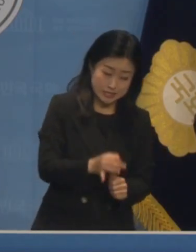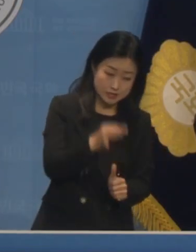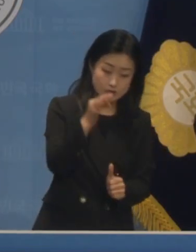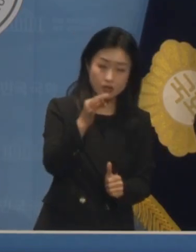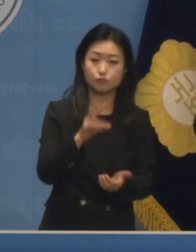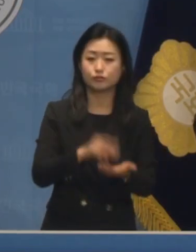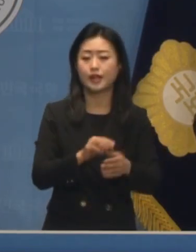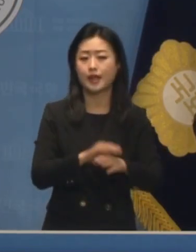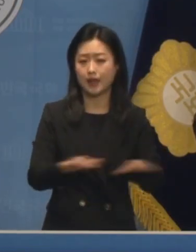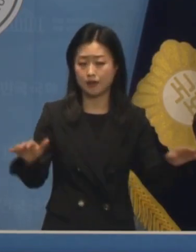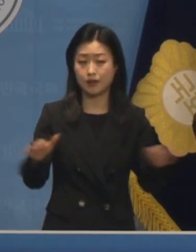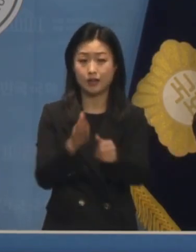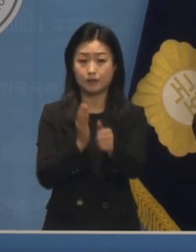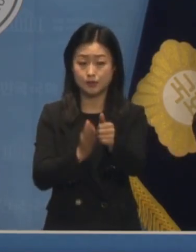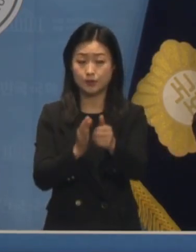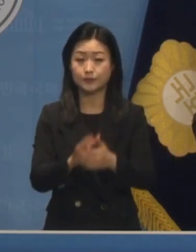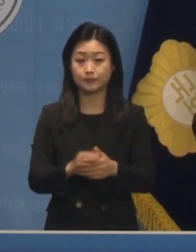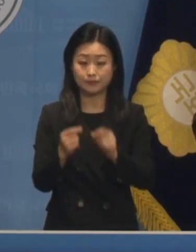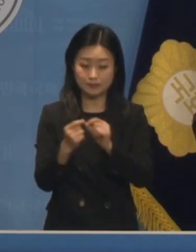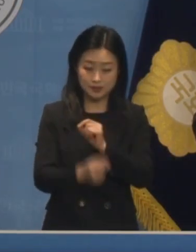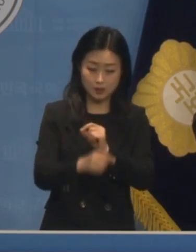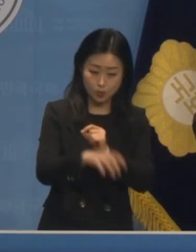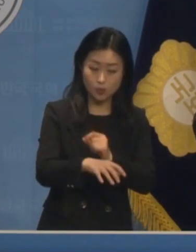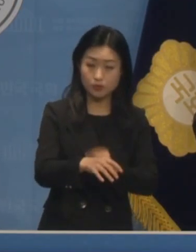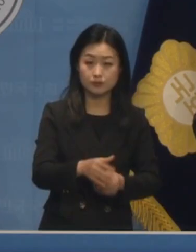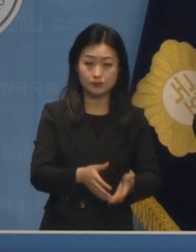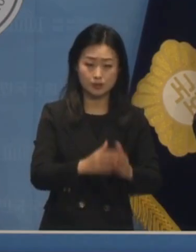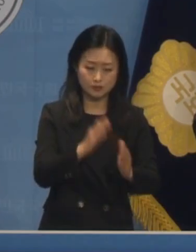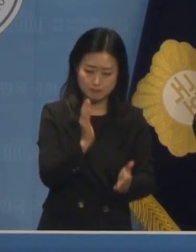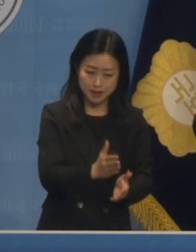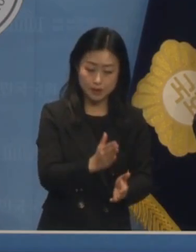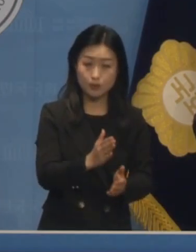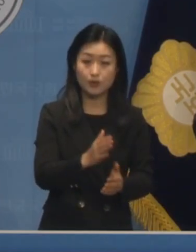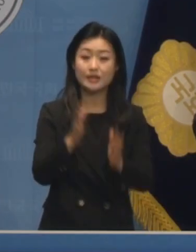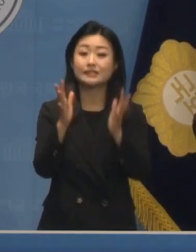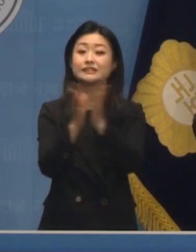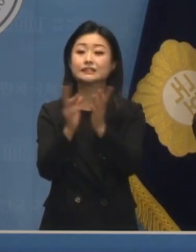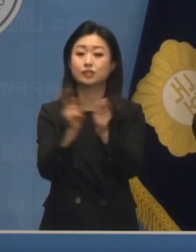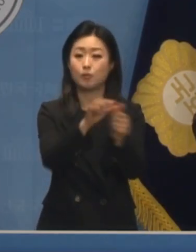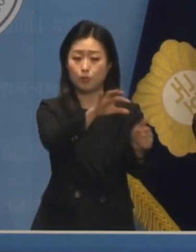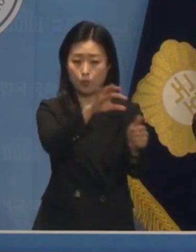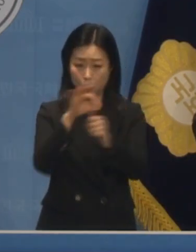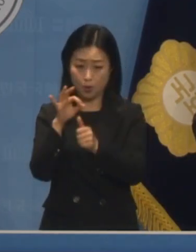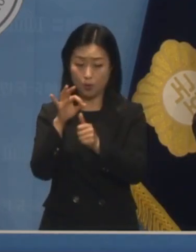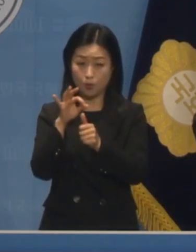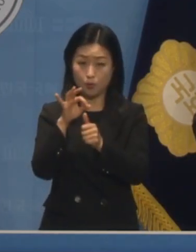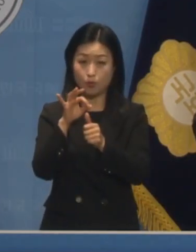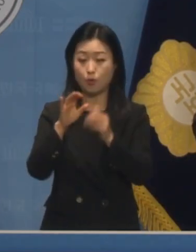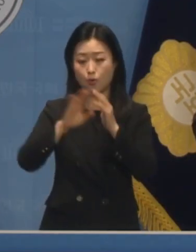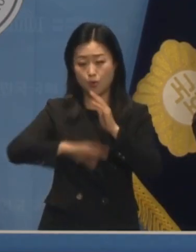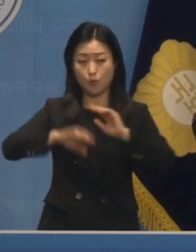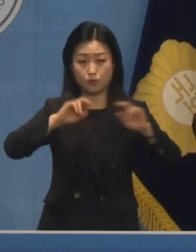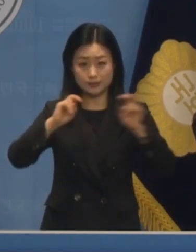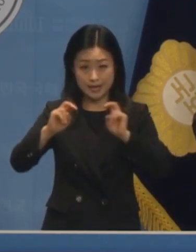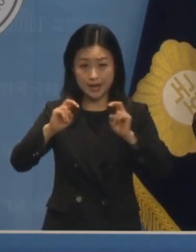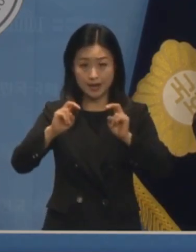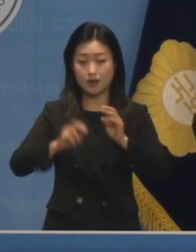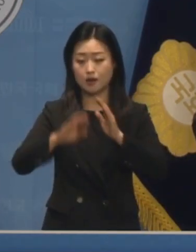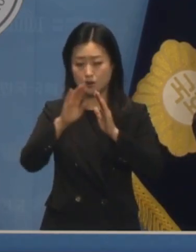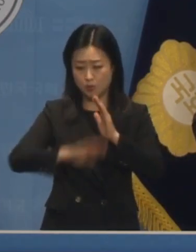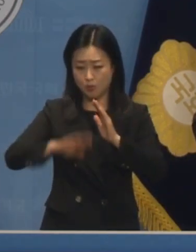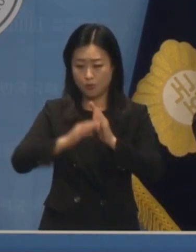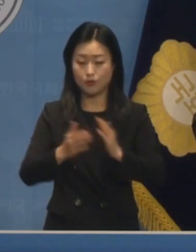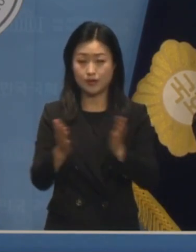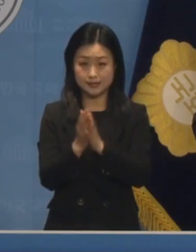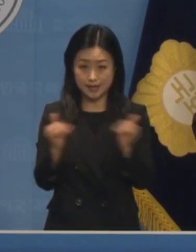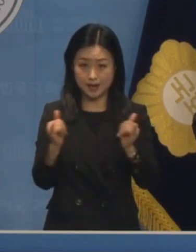직구용 대신에 자회사로 전환해서 비정규직 처우 개선을 한다고 얘기했던 말에 안전한 공항을 만 만들겠다는 그